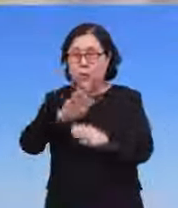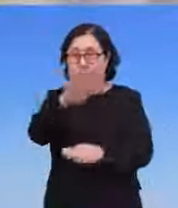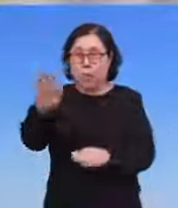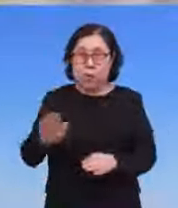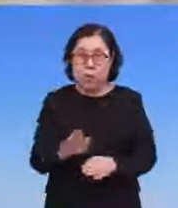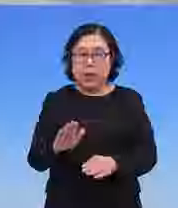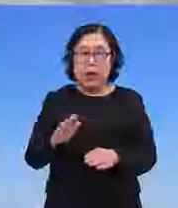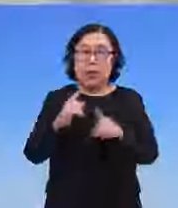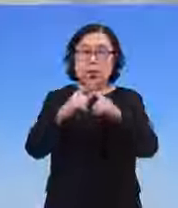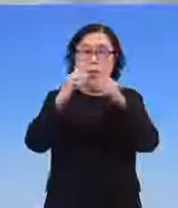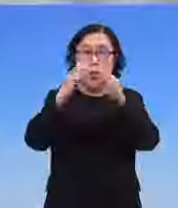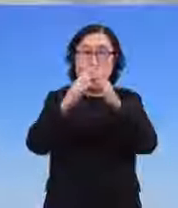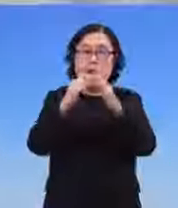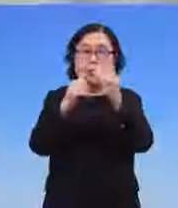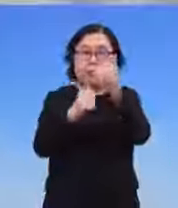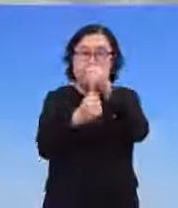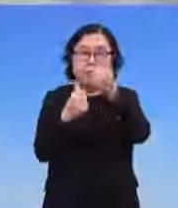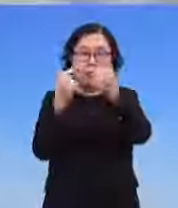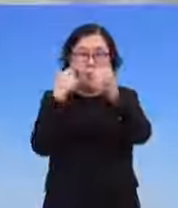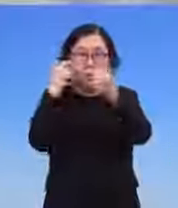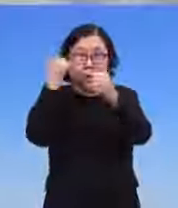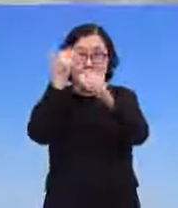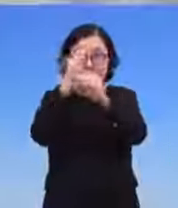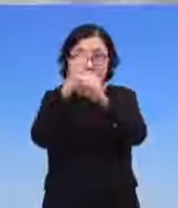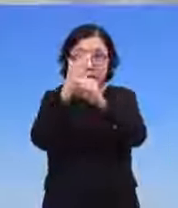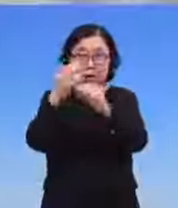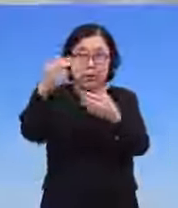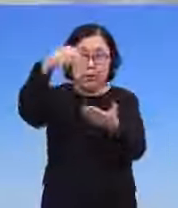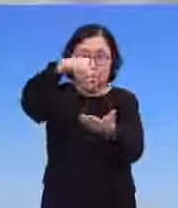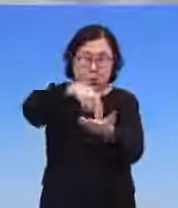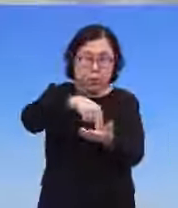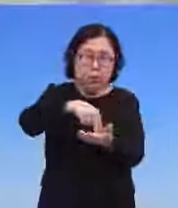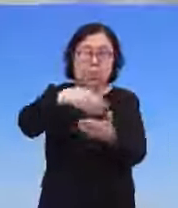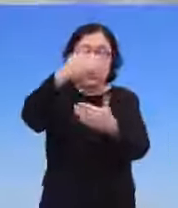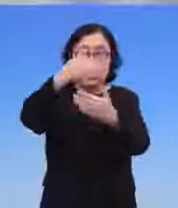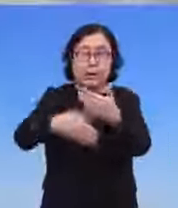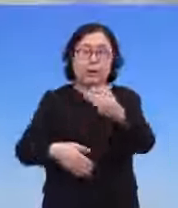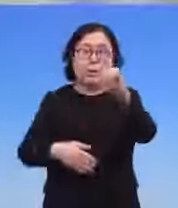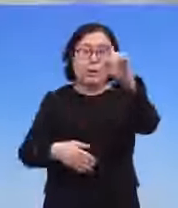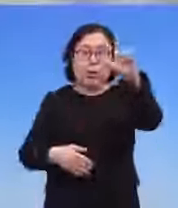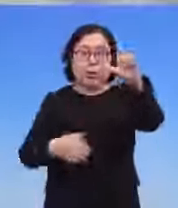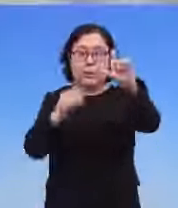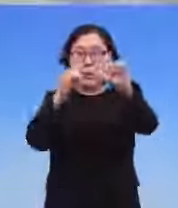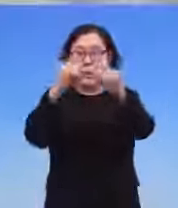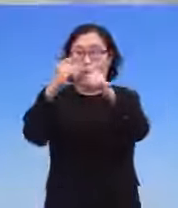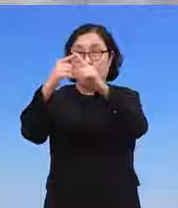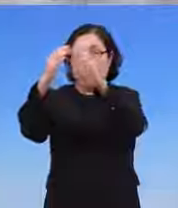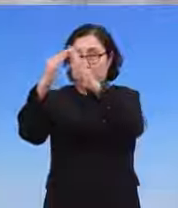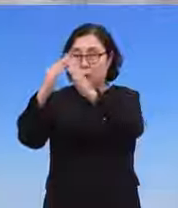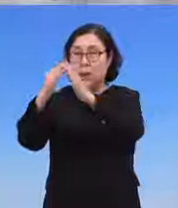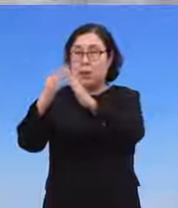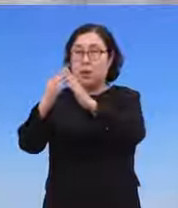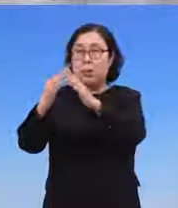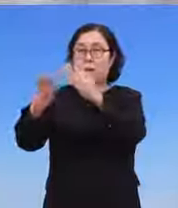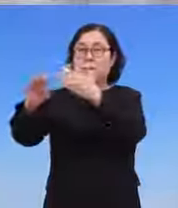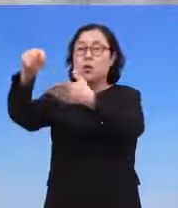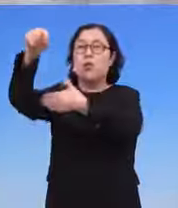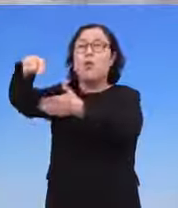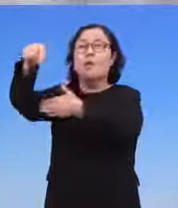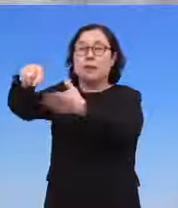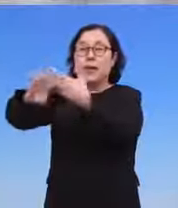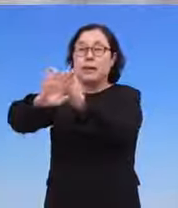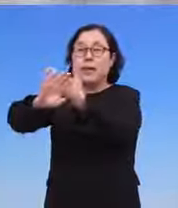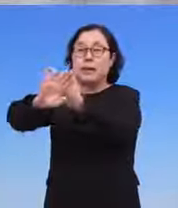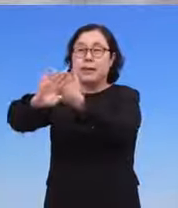15교회는 우리 교회 부목사님들 중에서 세우고 나머지 15교회는 외부의 젊은